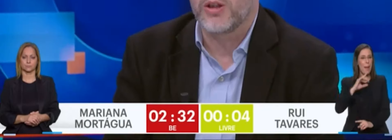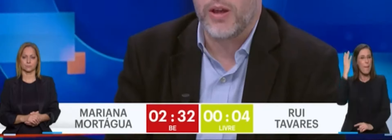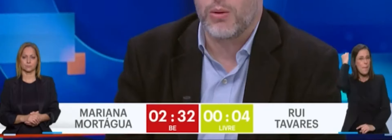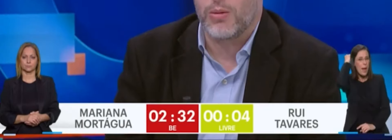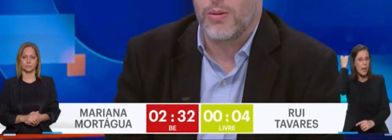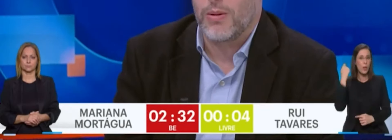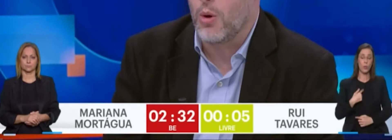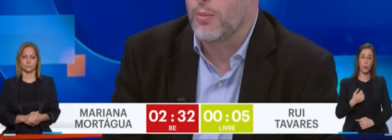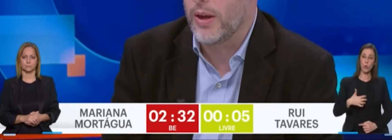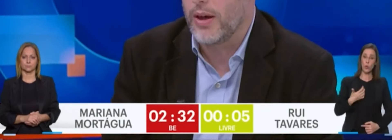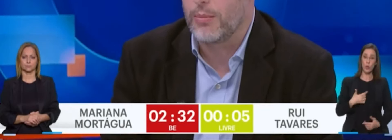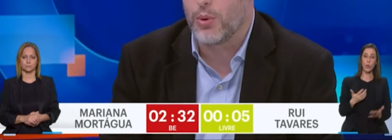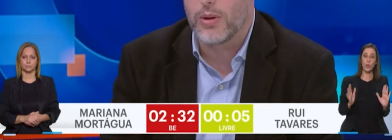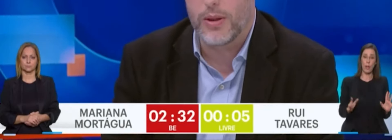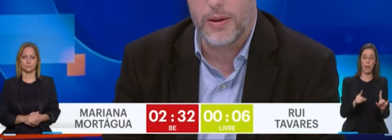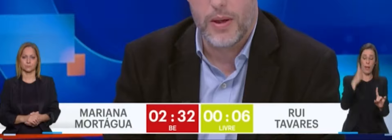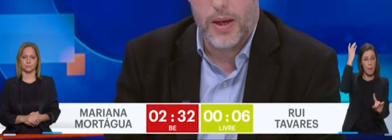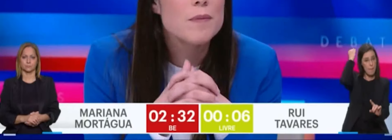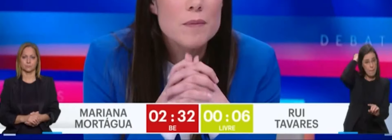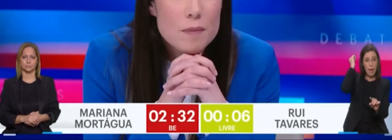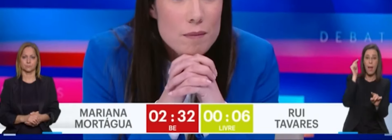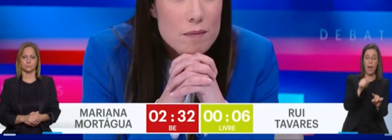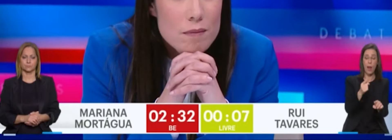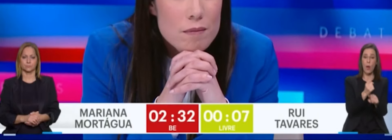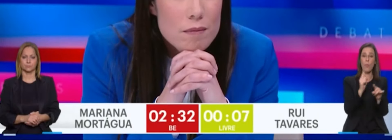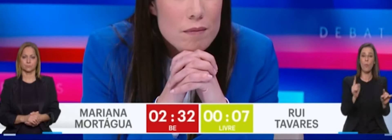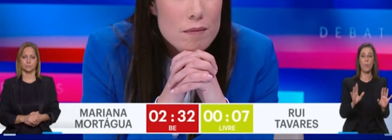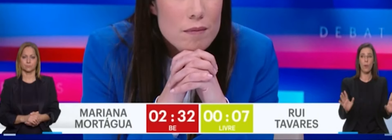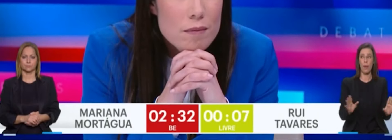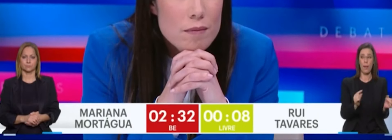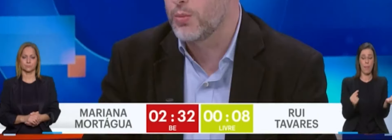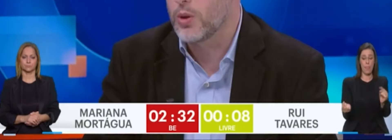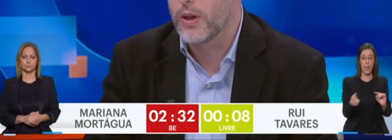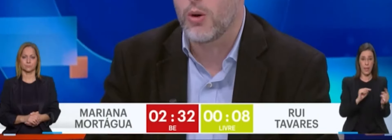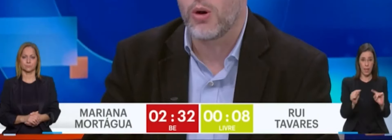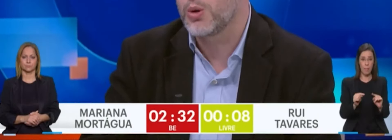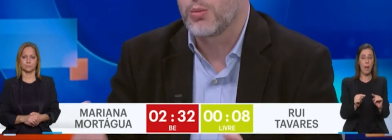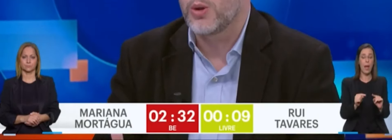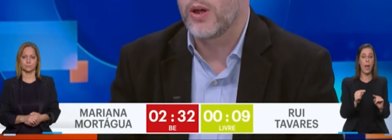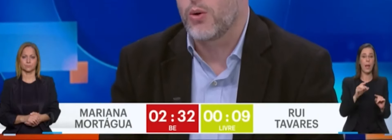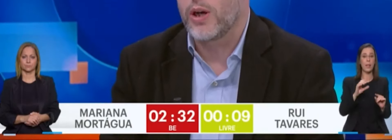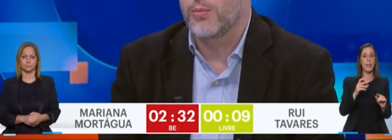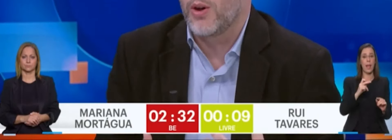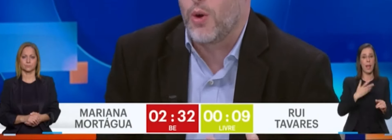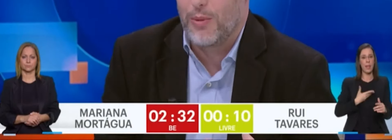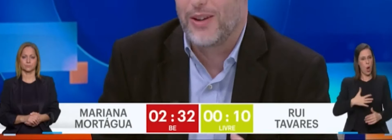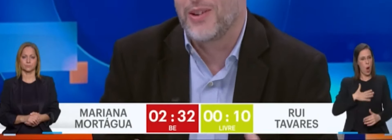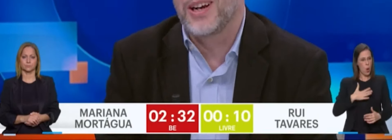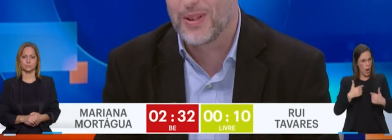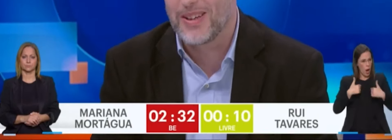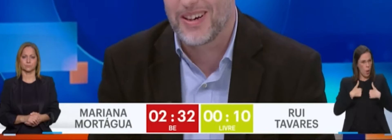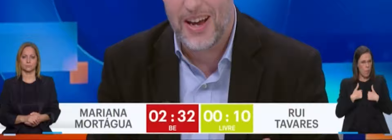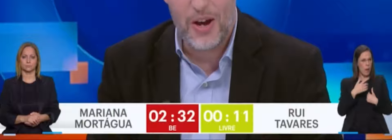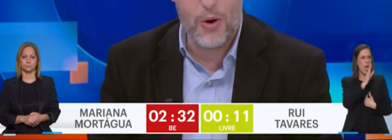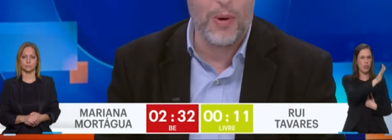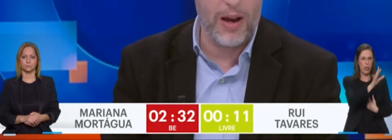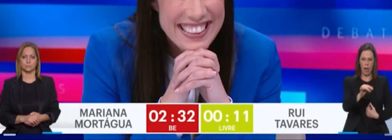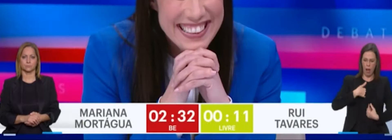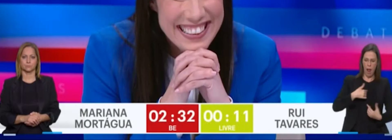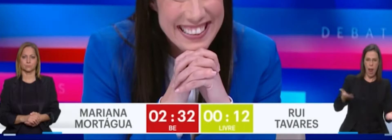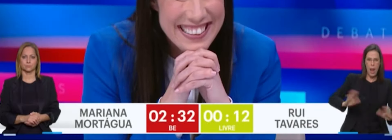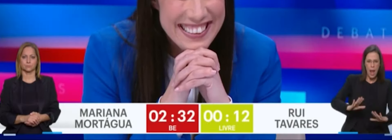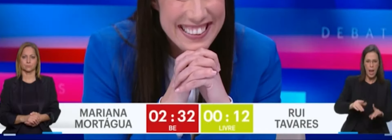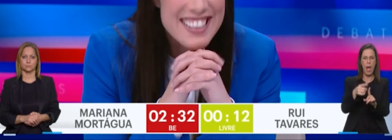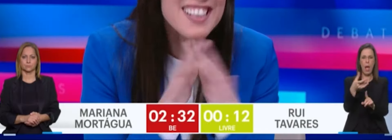eu estar um bocadinho chateado com a Mariana porque H depois do debate que ela fez com o Luís Montenegro agora o Luís Montenegro não quer debater comigo e não quer de